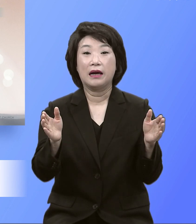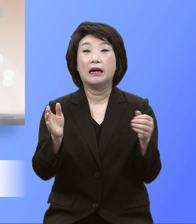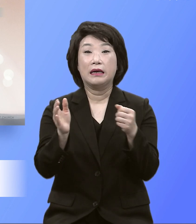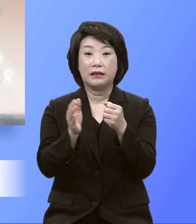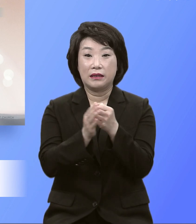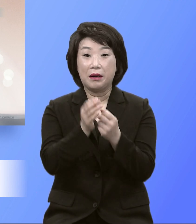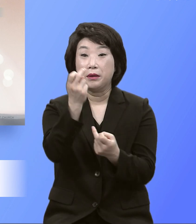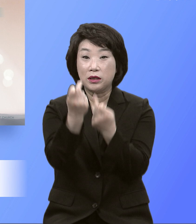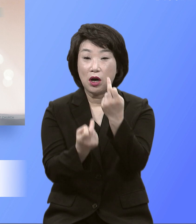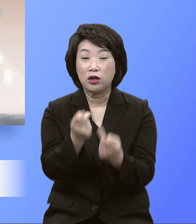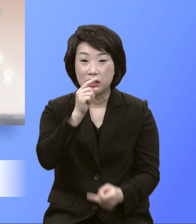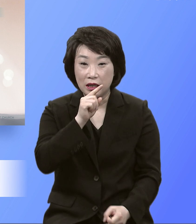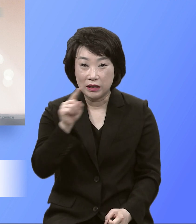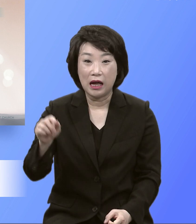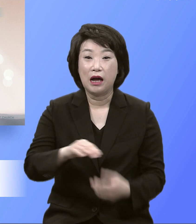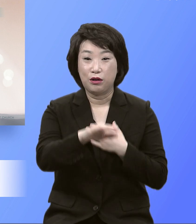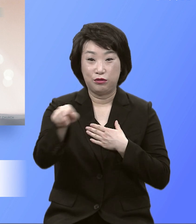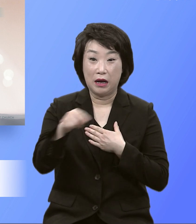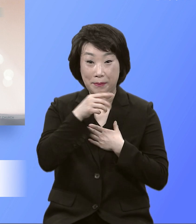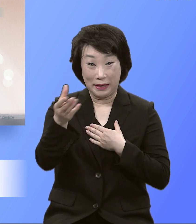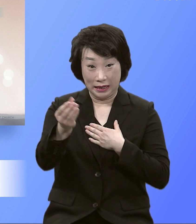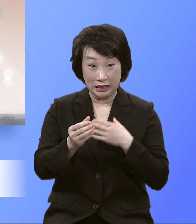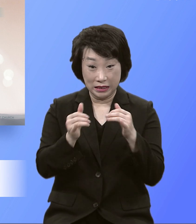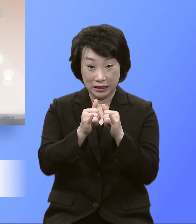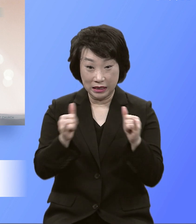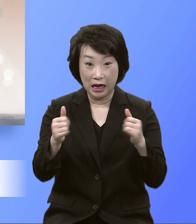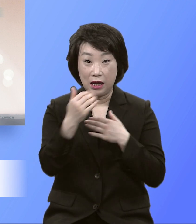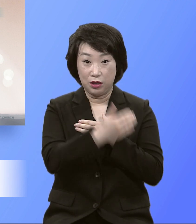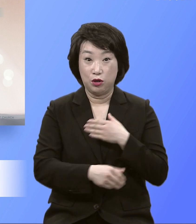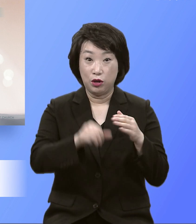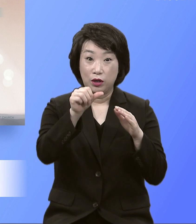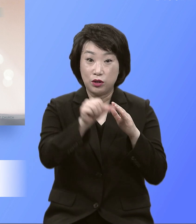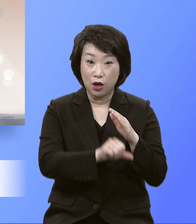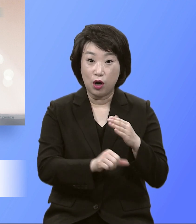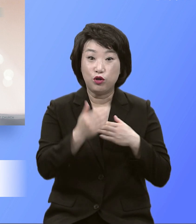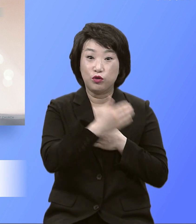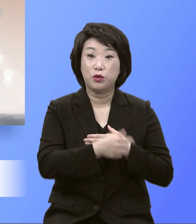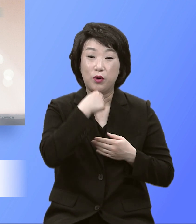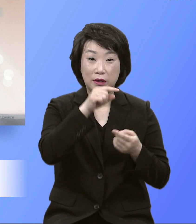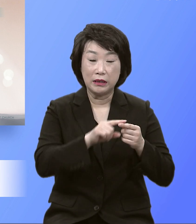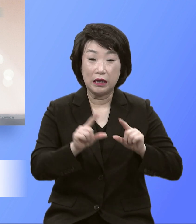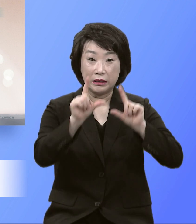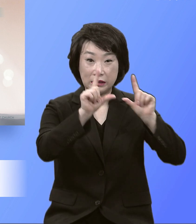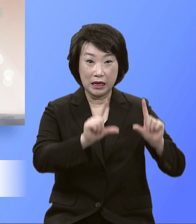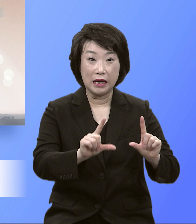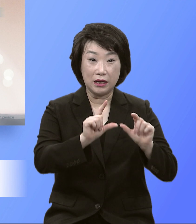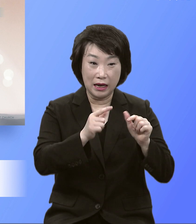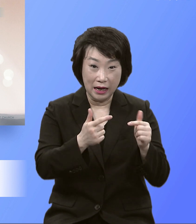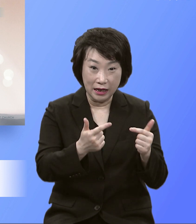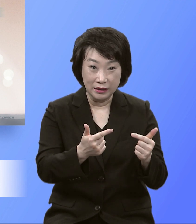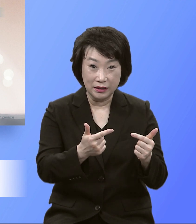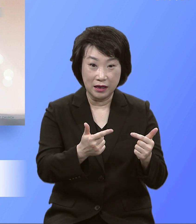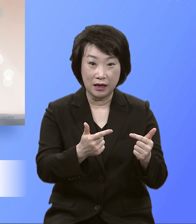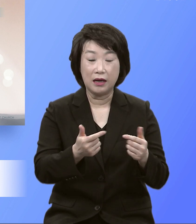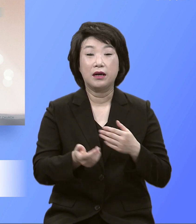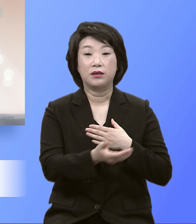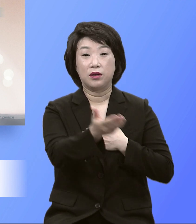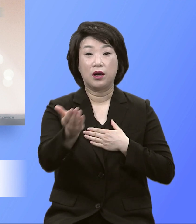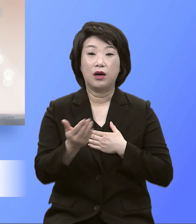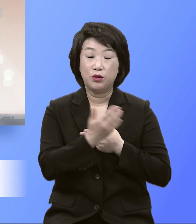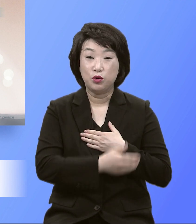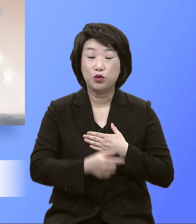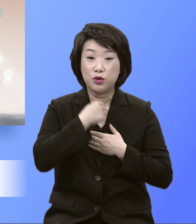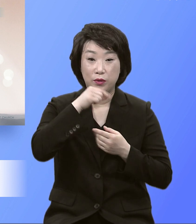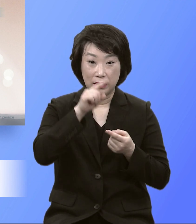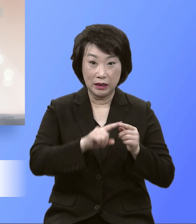시작. 그러므로 형제들아, 우리가 빚진 자로 돼 육신에게 져서 육신대로 살 것이